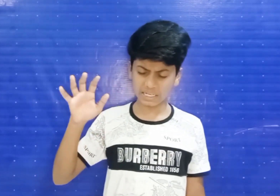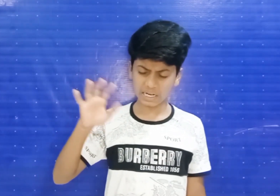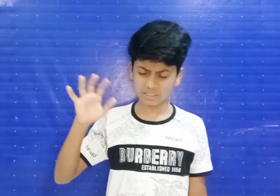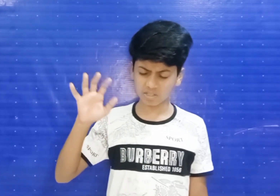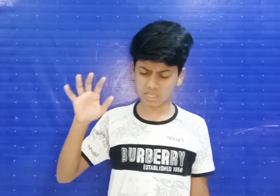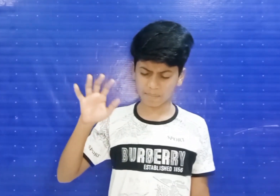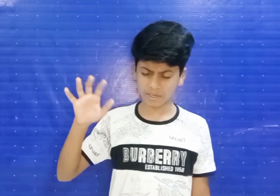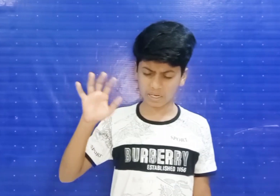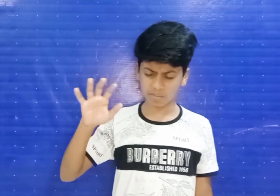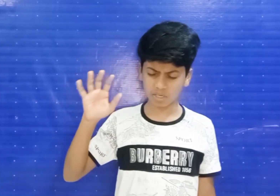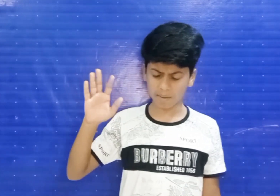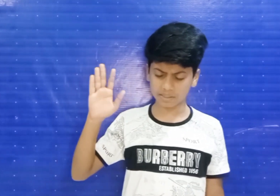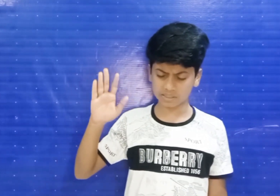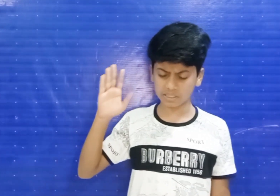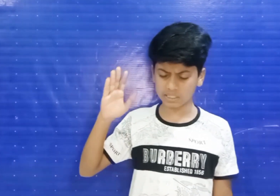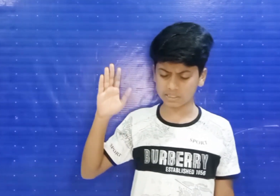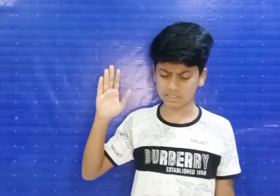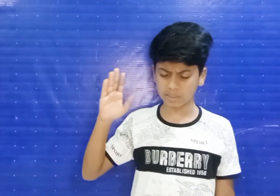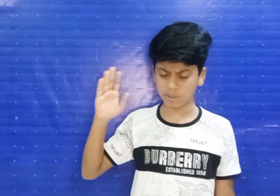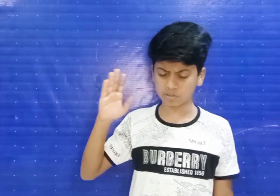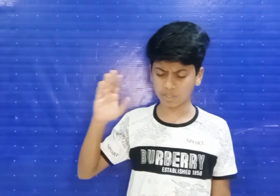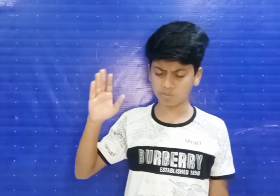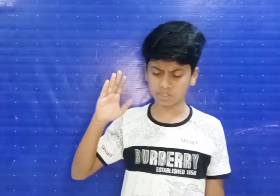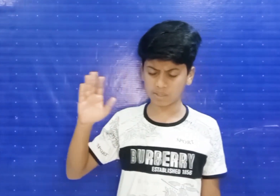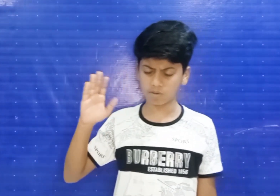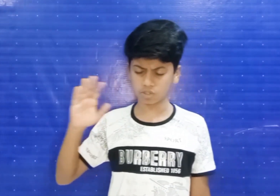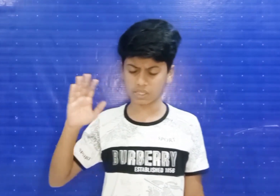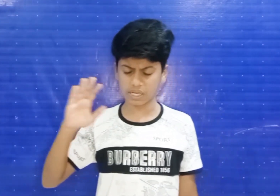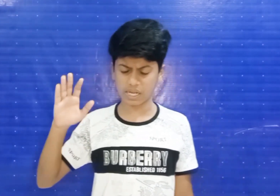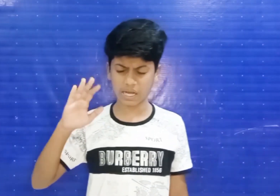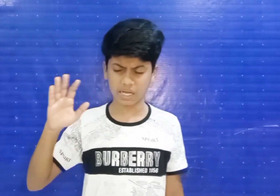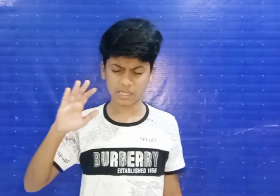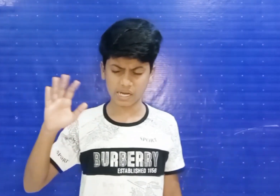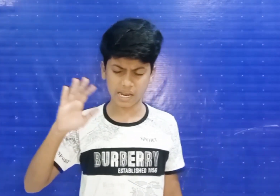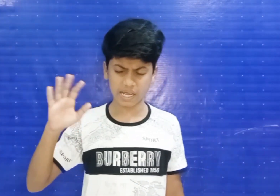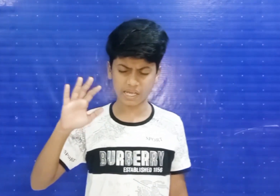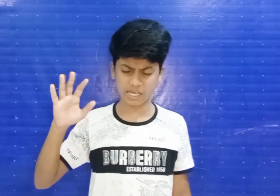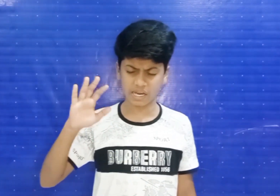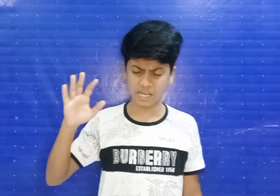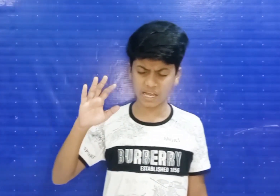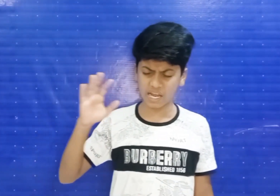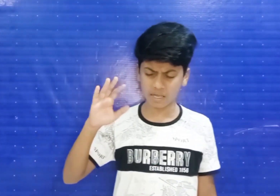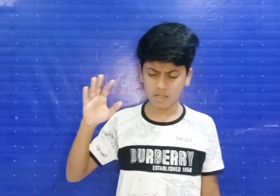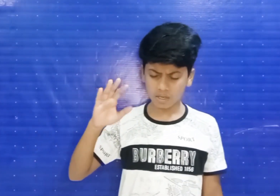जी यहाँ लेकर आंध्र उसके रपंडा का बुंदे लगा चंदे लीका जी तेरी बाकुं तेरे मुझे रे बोश रे आ रे